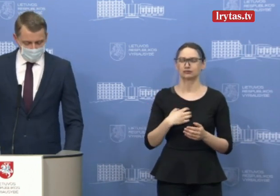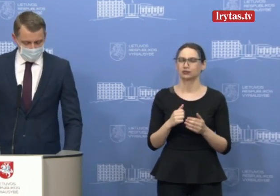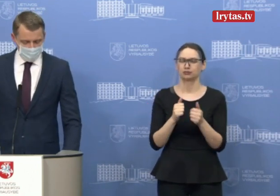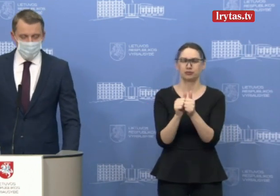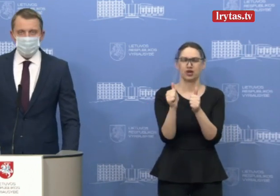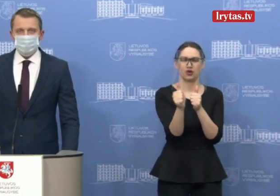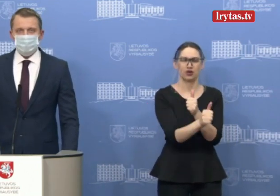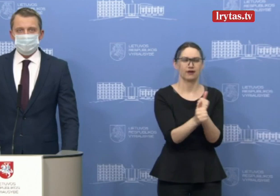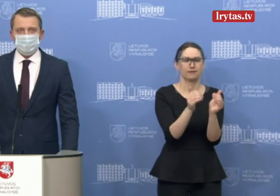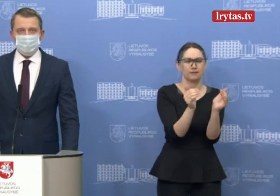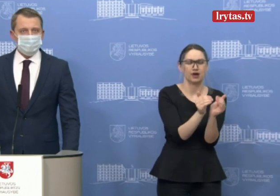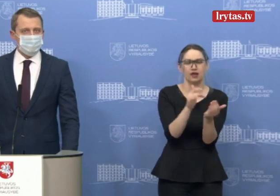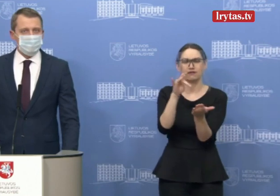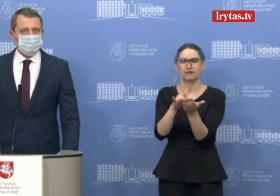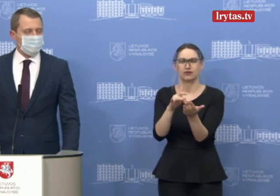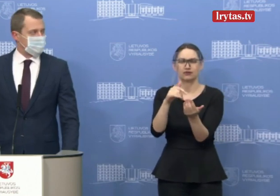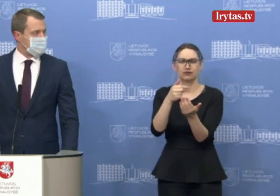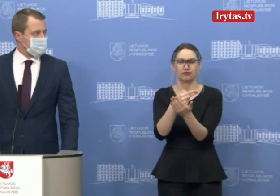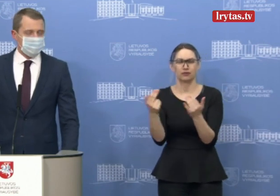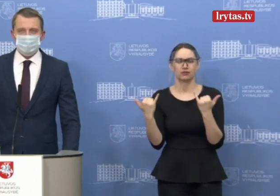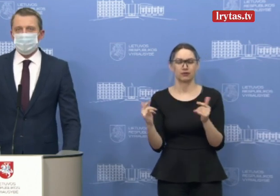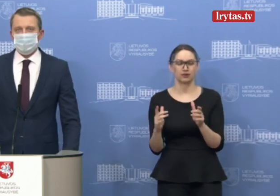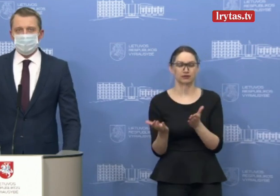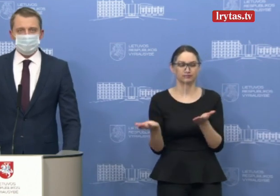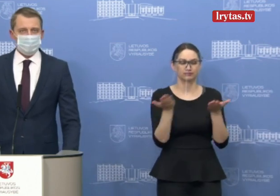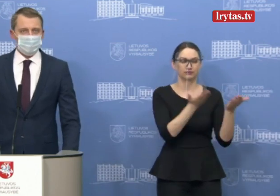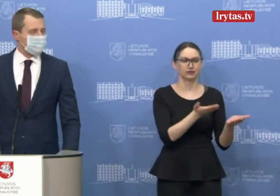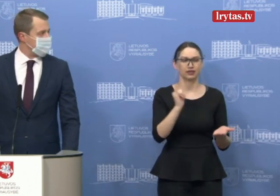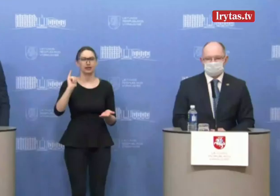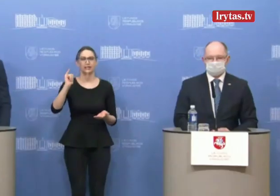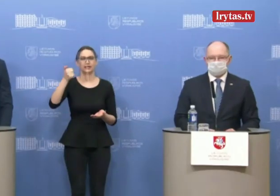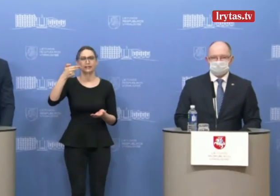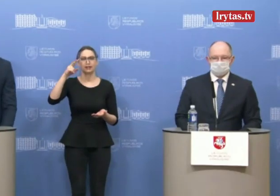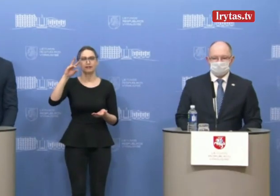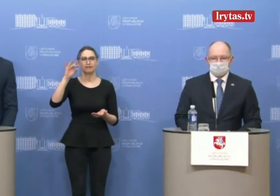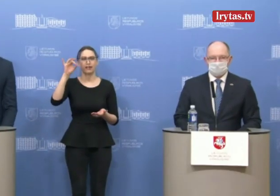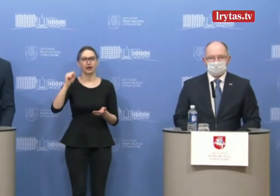įmonėms. Plačiau apie šias priemonės kviečiu pristatyti Invegos vadovą.